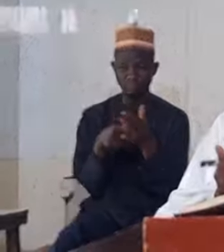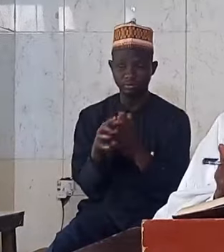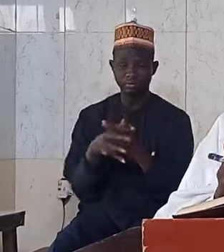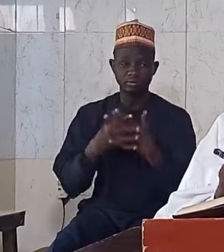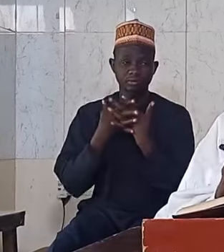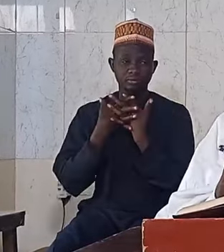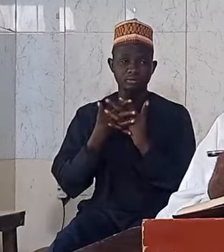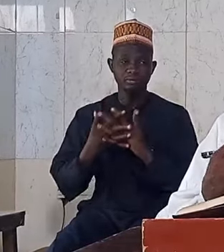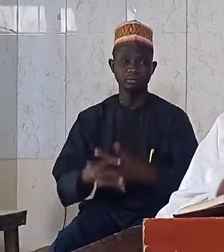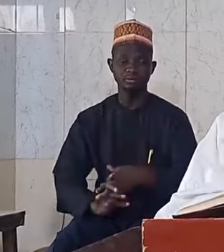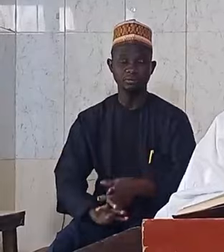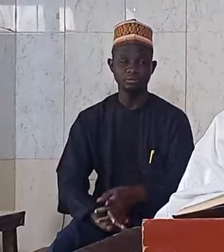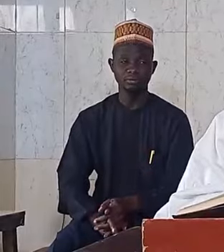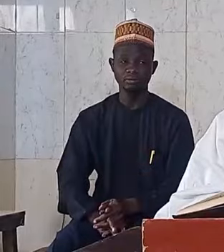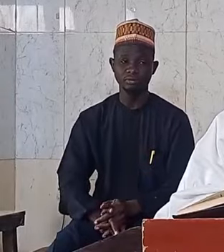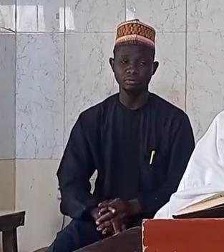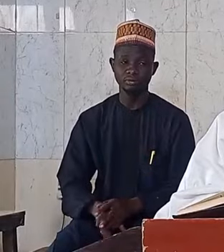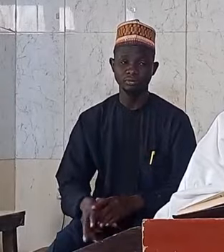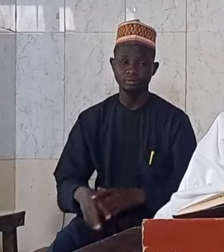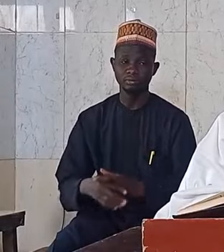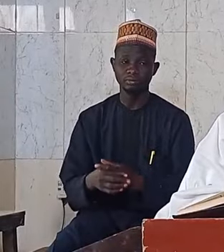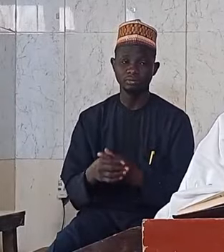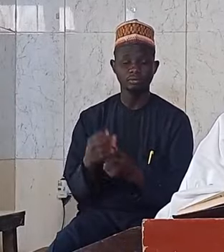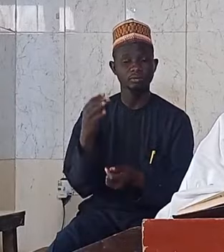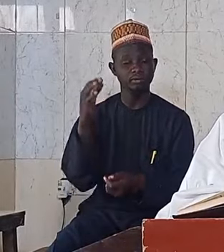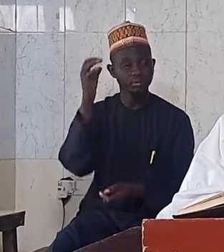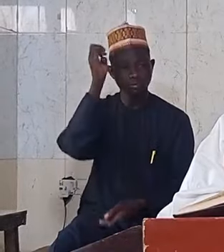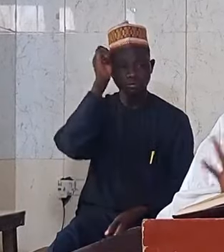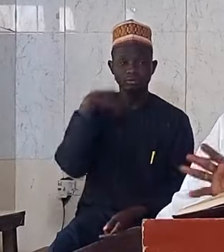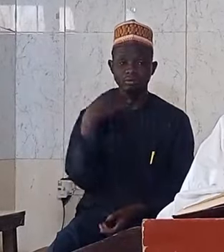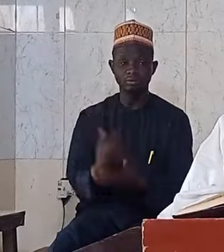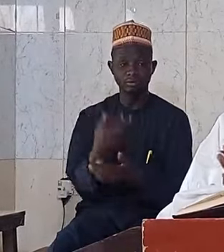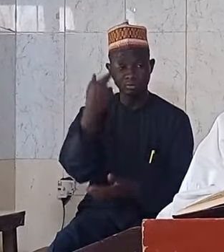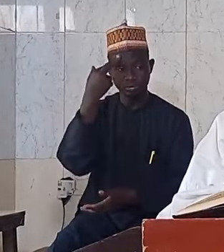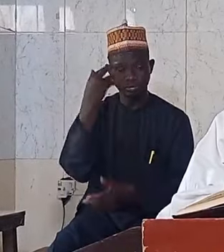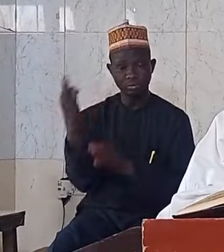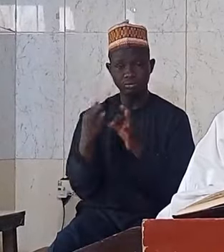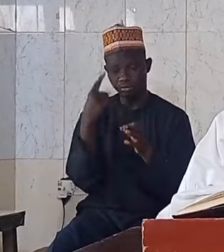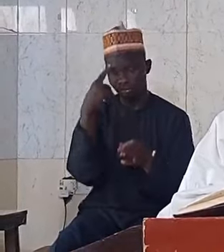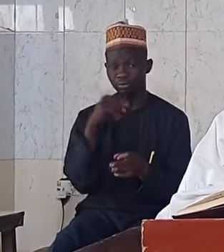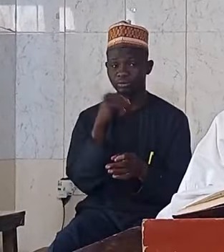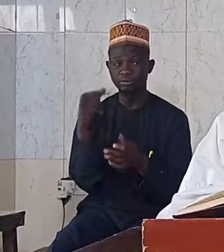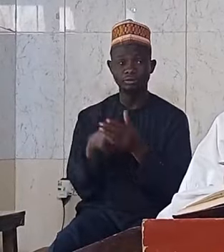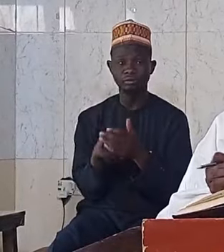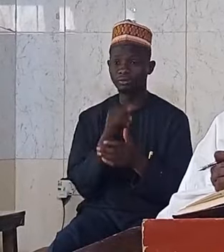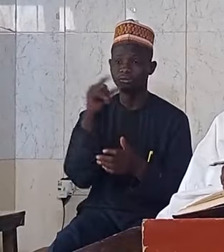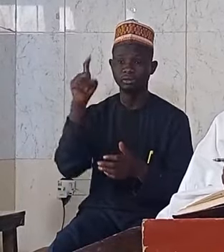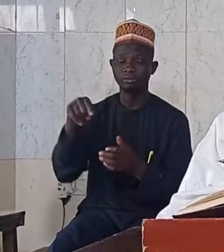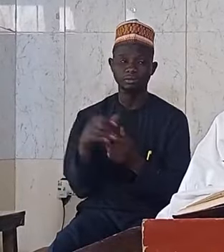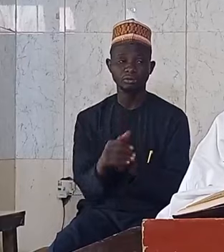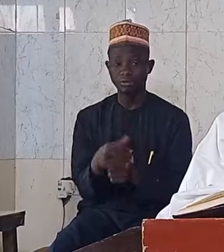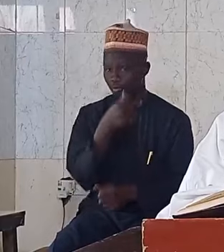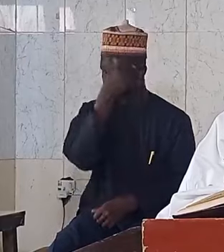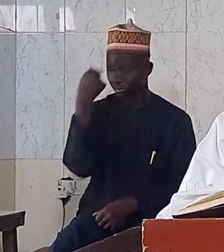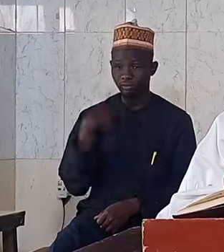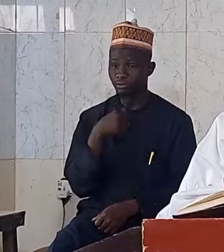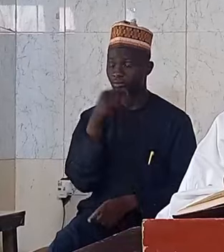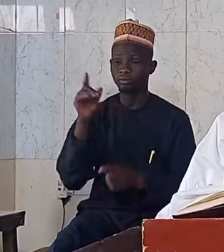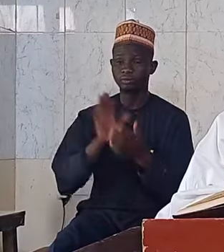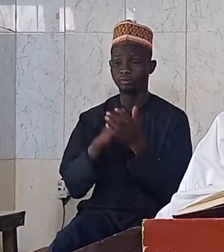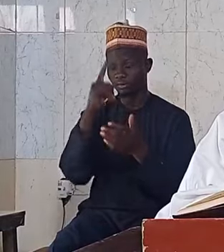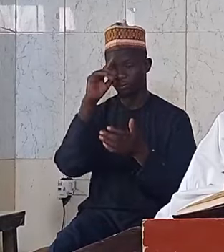ko yawa to shine dalilin a dan tsaya a bayyana wannan ba dan haka ba buƙatar inda ba makarantar nahwu